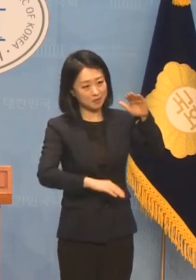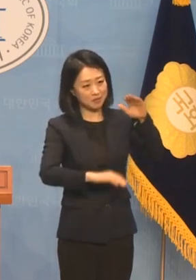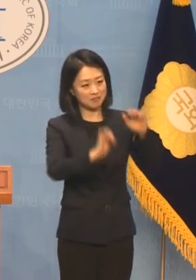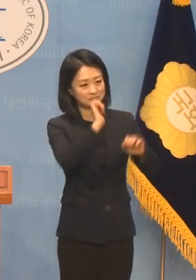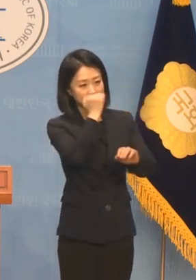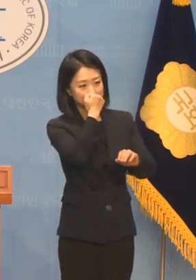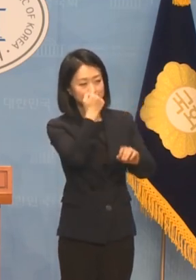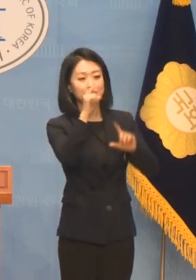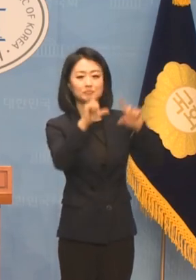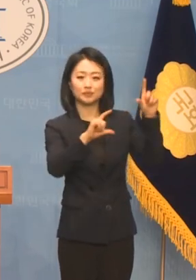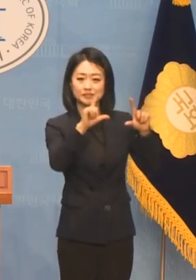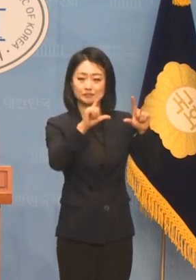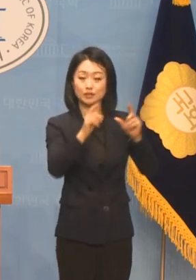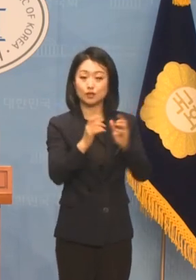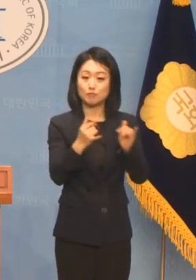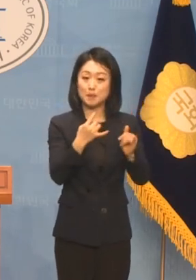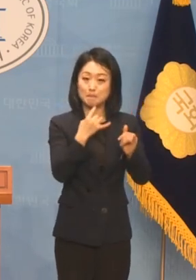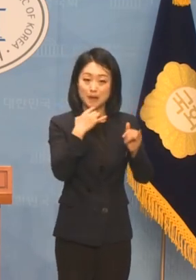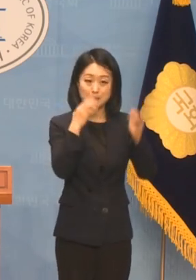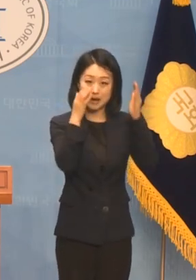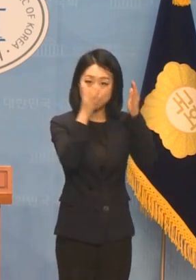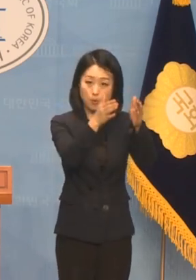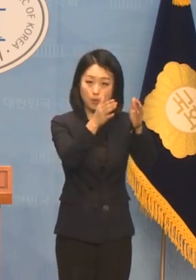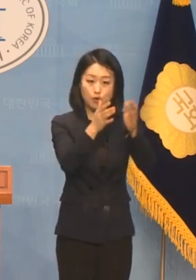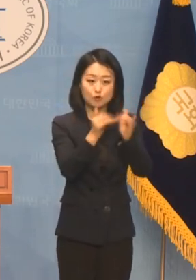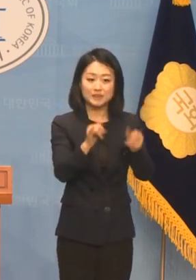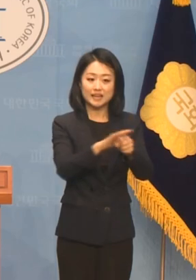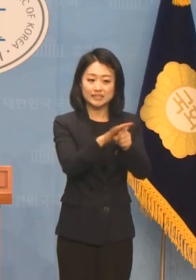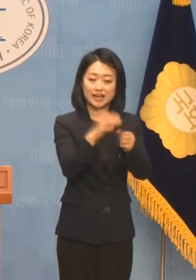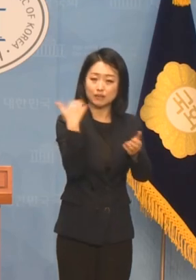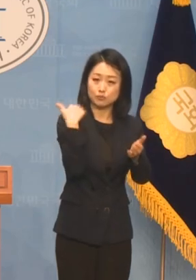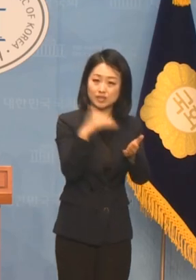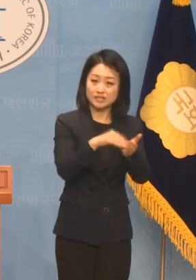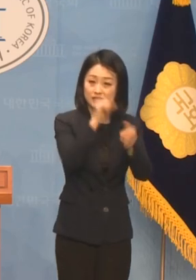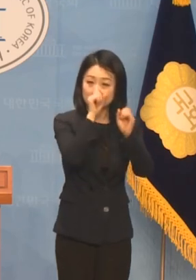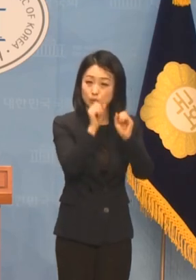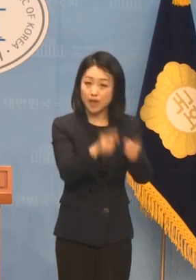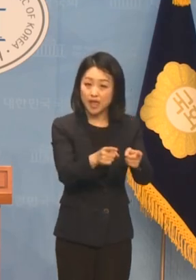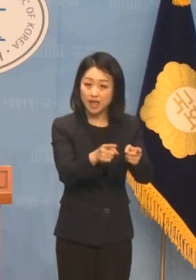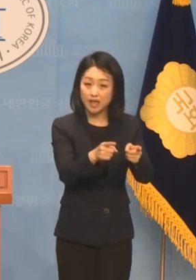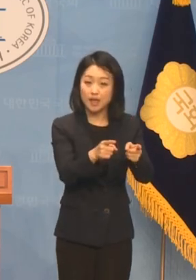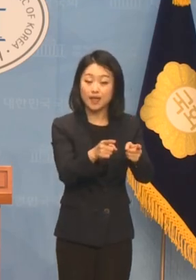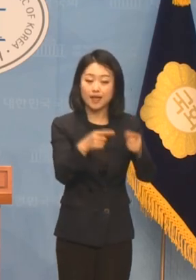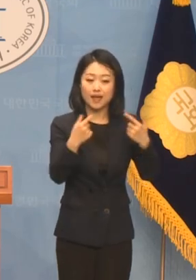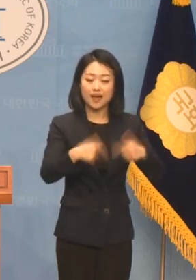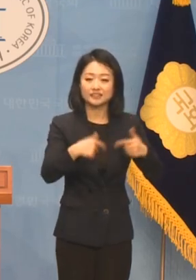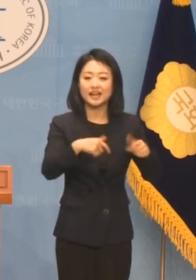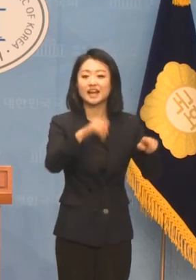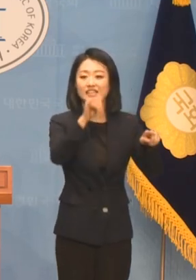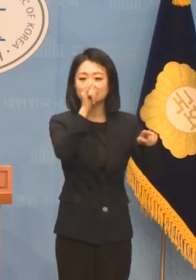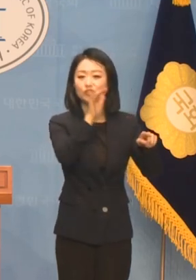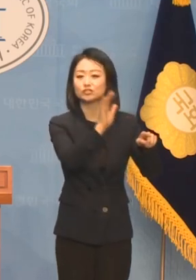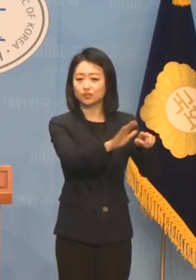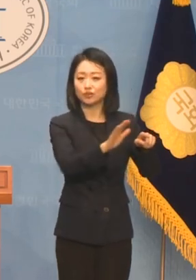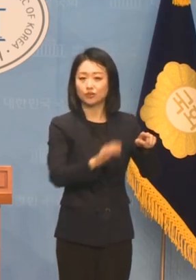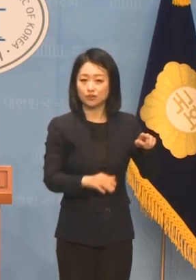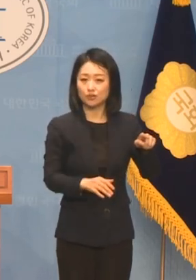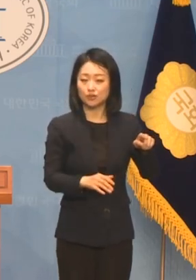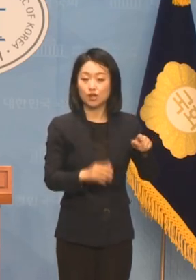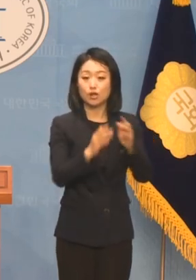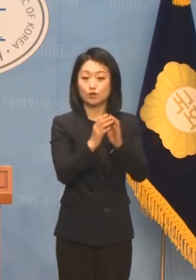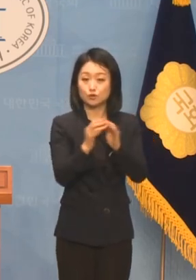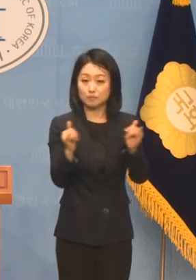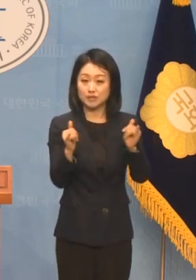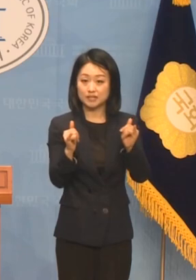뻔뻔합니다. 국민만 바라보고 국민의 사랑을 되찾을 기회는 얼마든지 있었습니다.